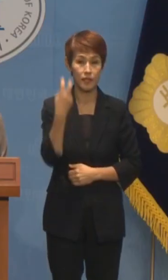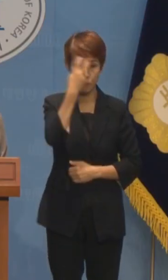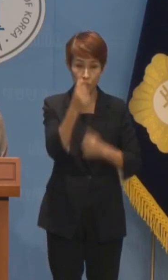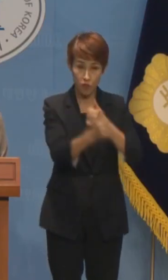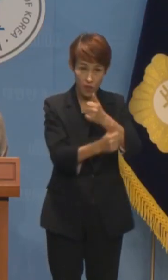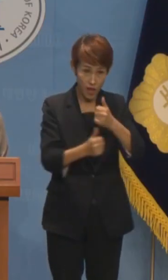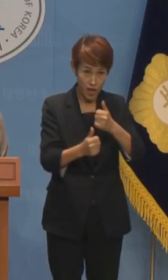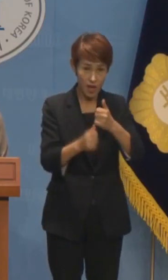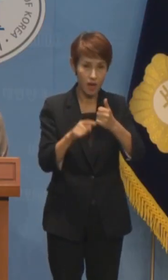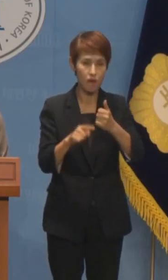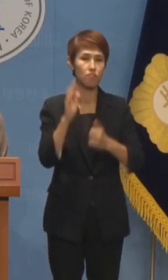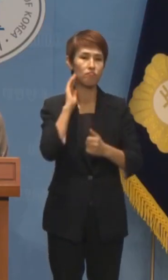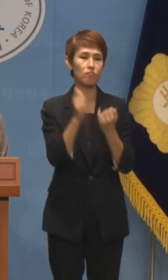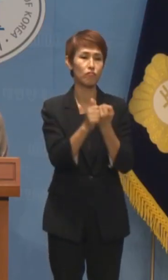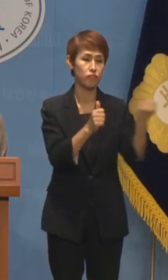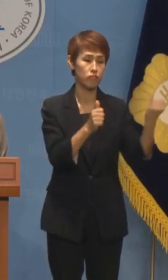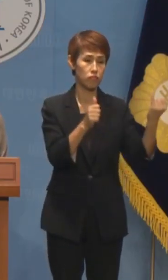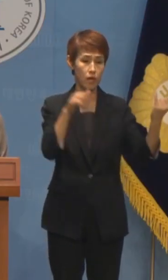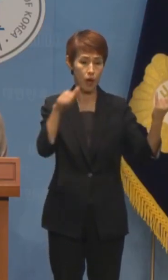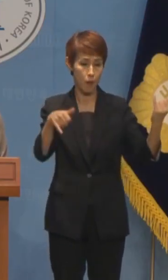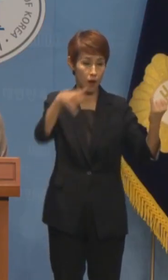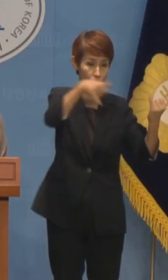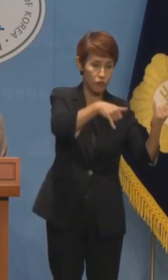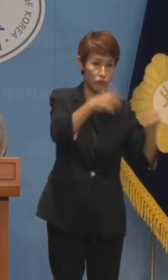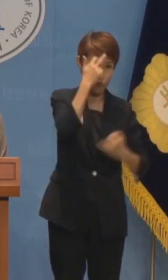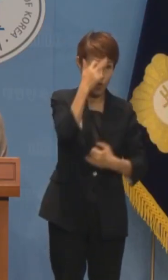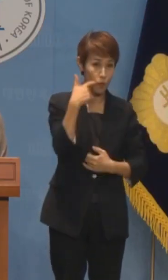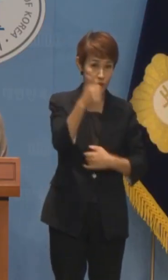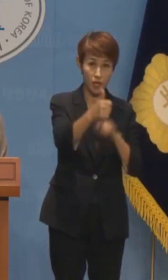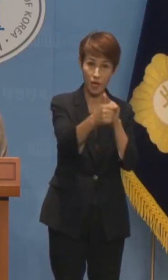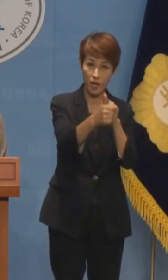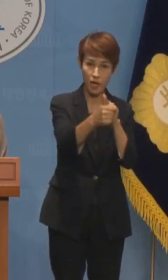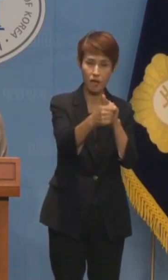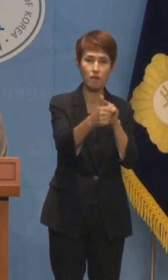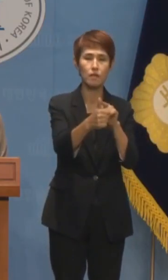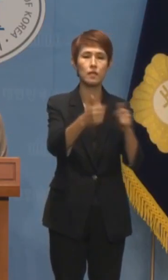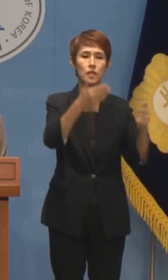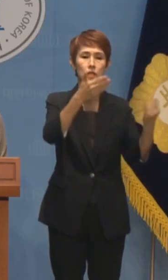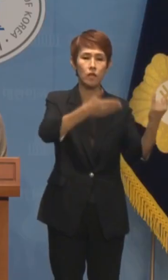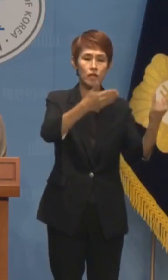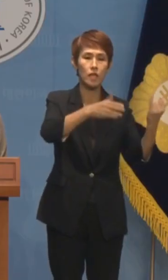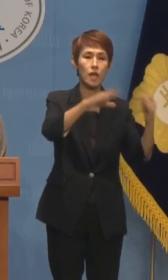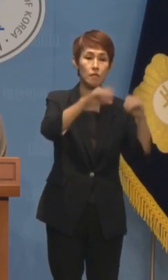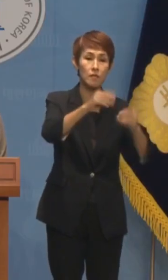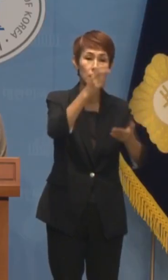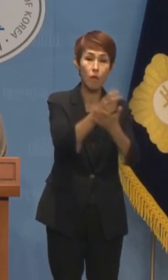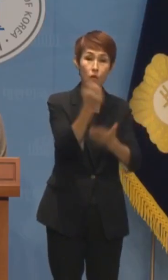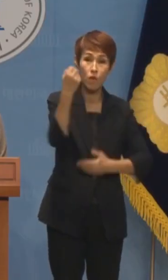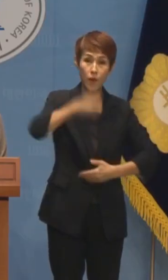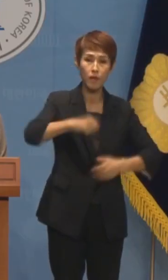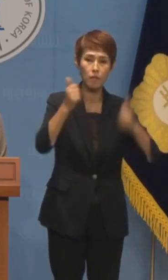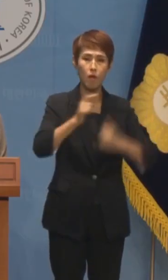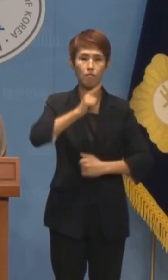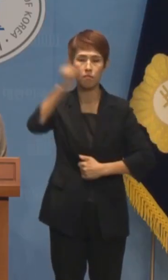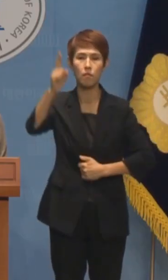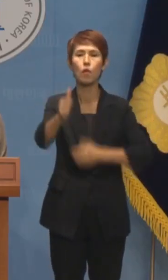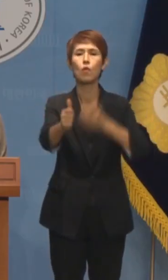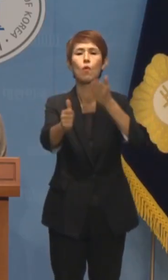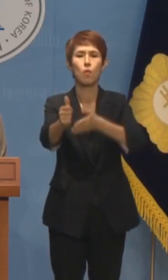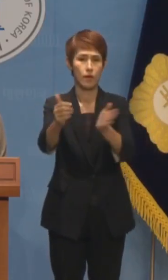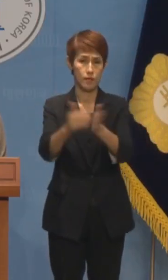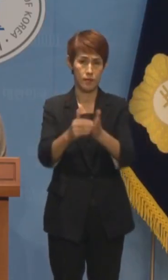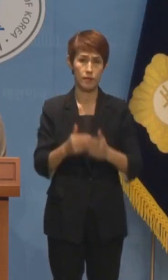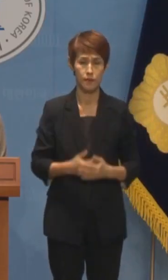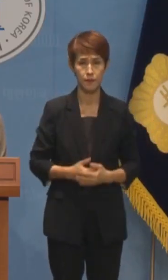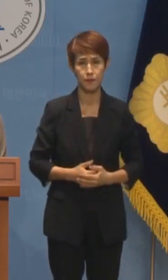여사에게 명품백을 건넨 최재형 목사를 청탁금지법 위반 혐의로 기소할 것을